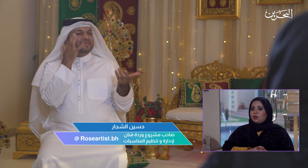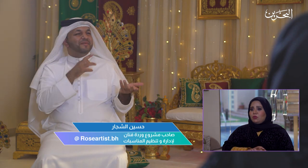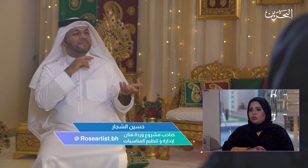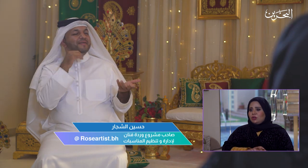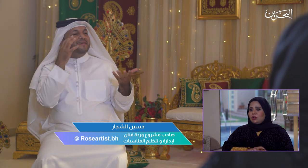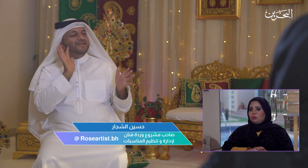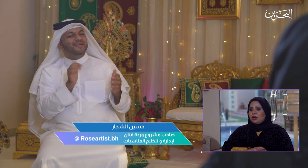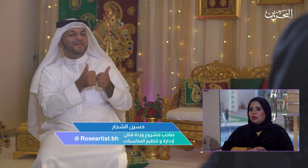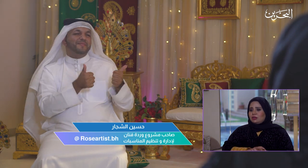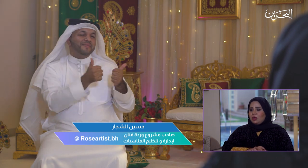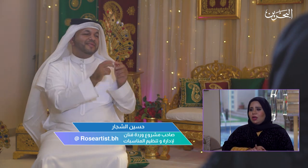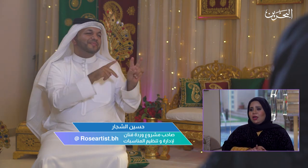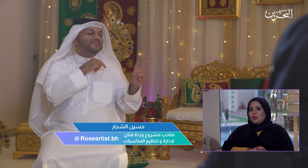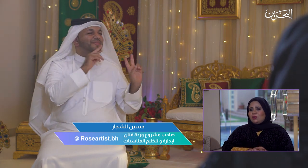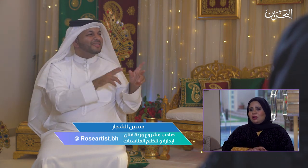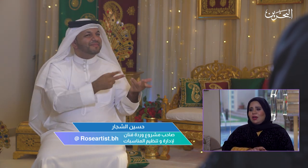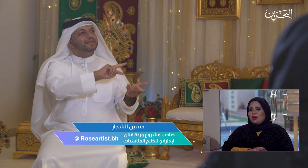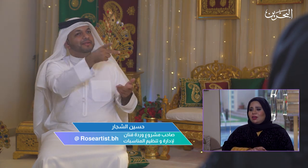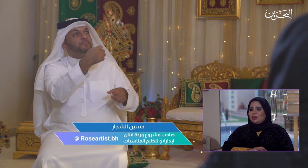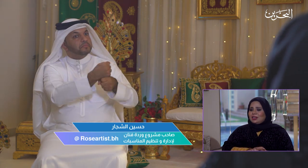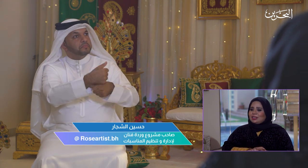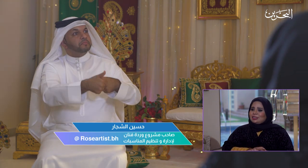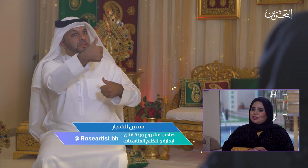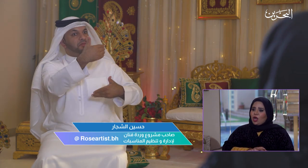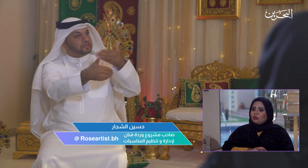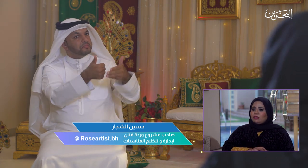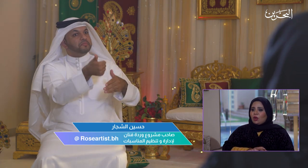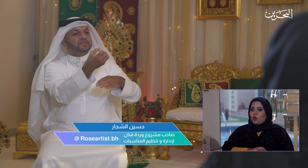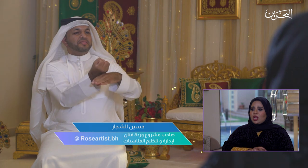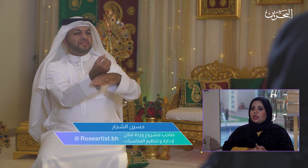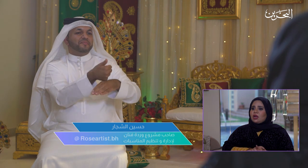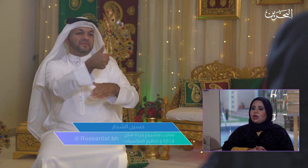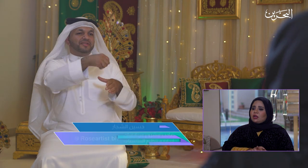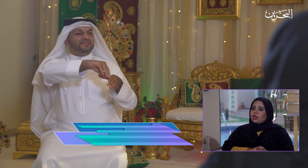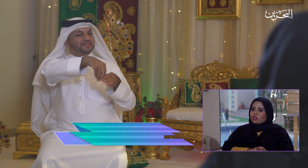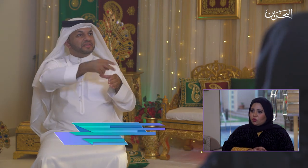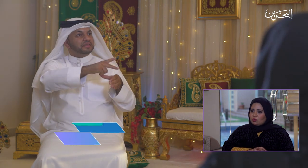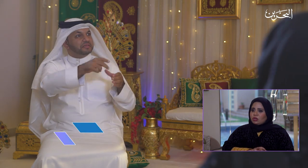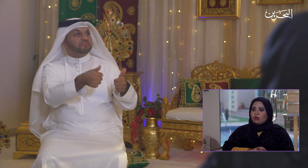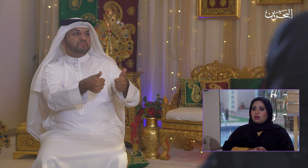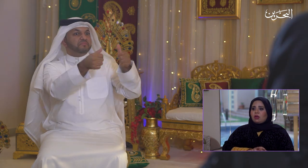يساعدكم ويوجه لكم رسالة، يقول لا يعني حاولوا تنطلقون أكثر، تكونون مشاريعكم